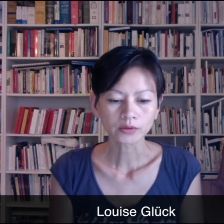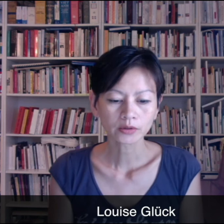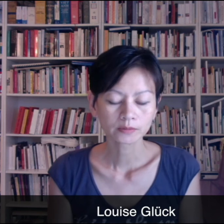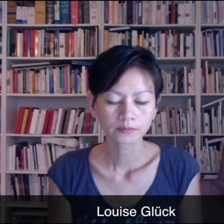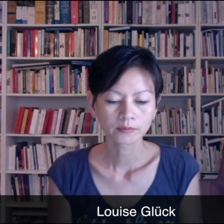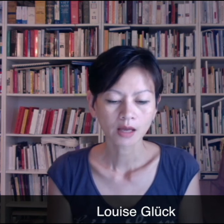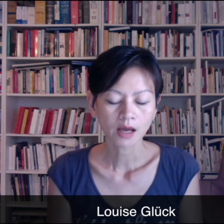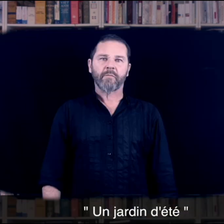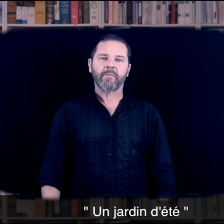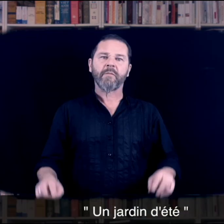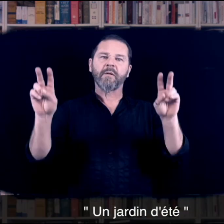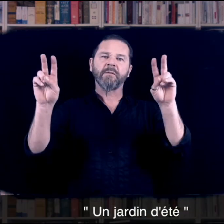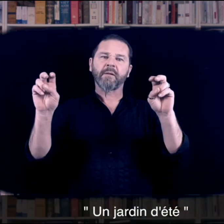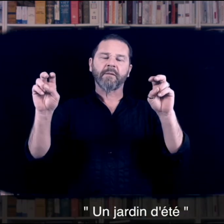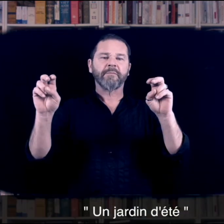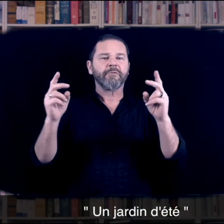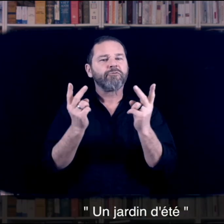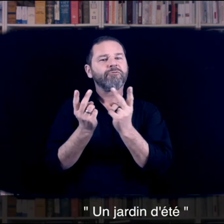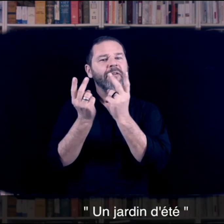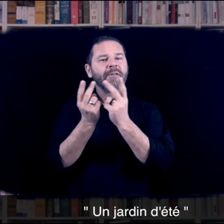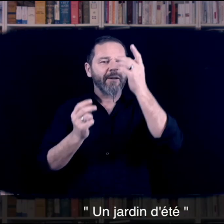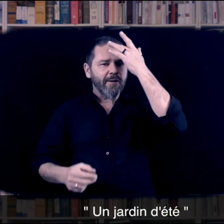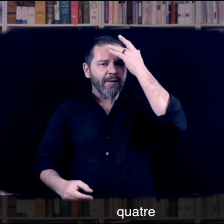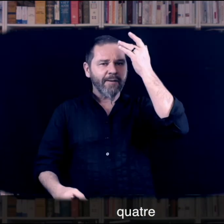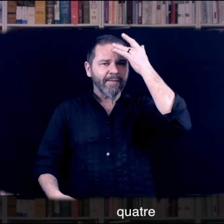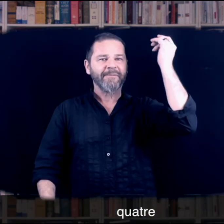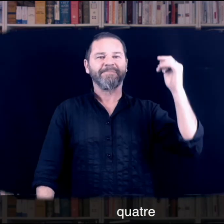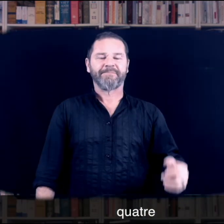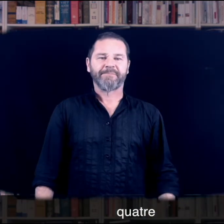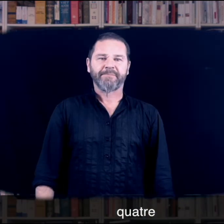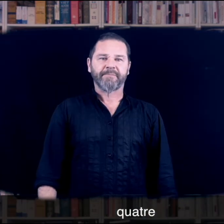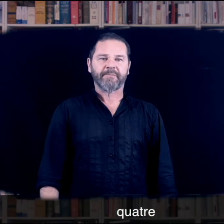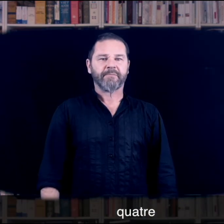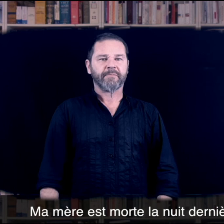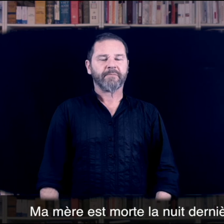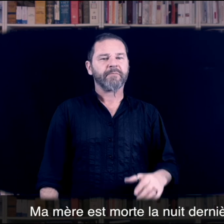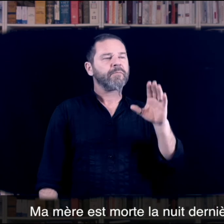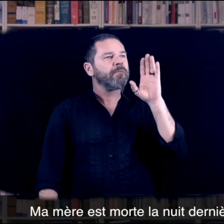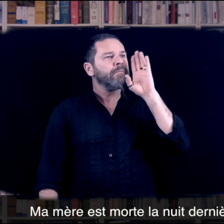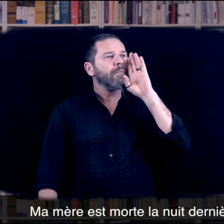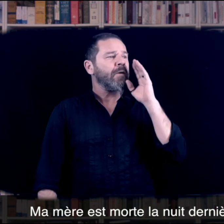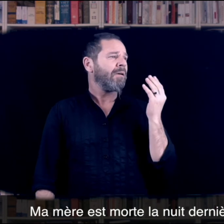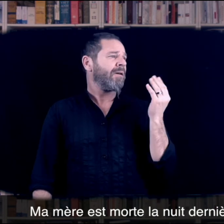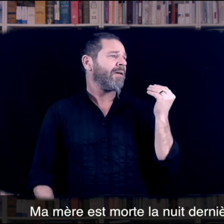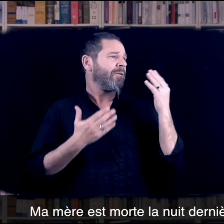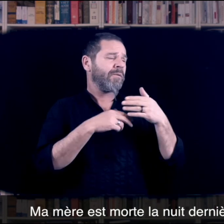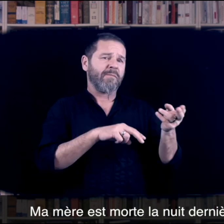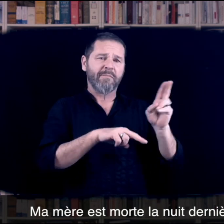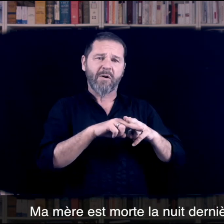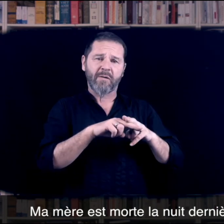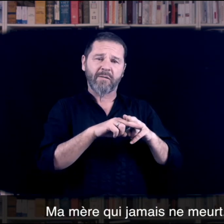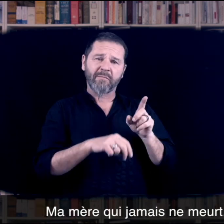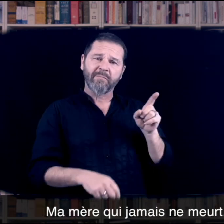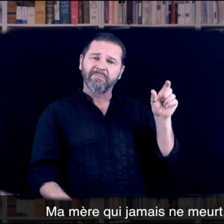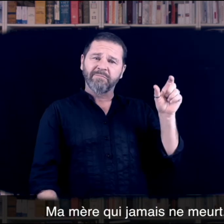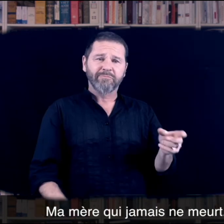Louise Gluck, Un jardin d'été. 4. Ma mère est morte la nuit dernière,